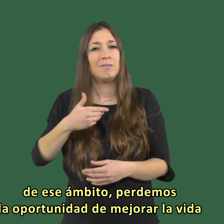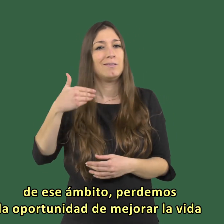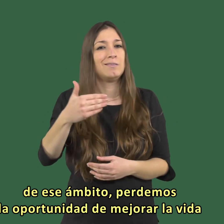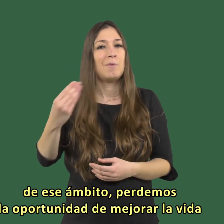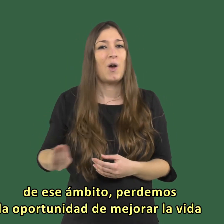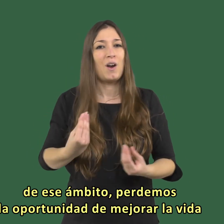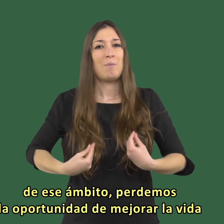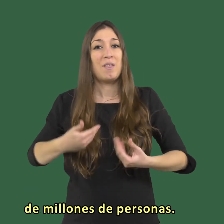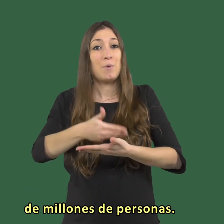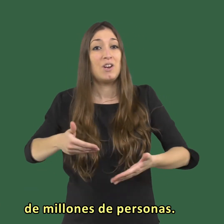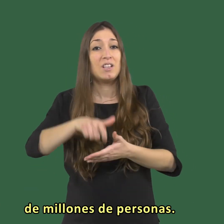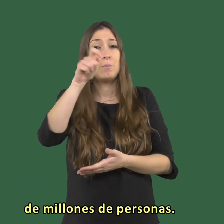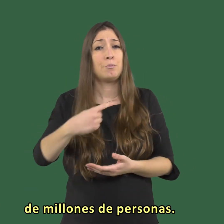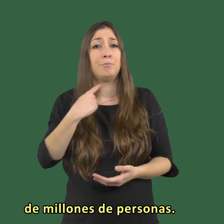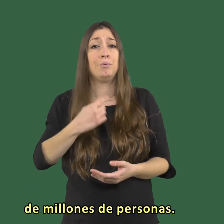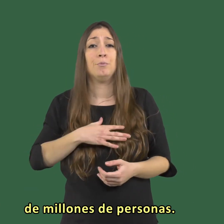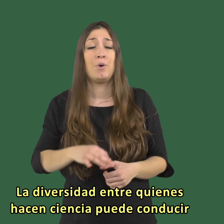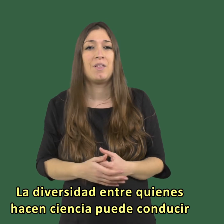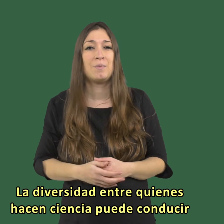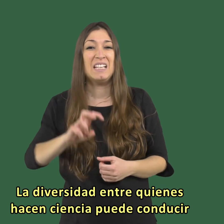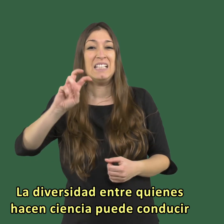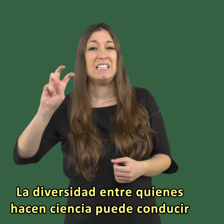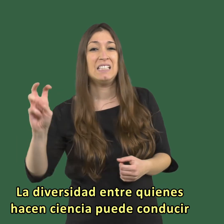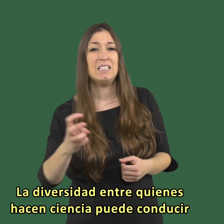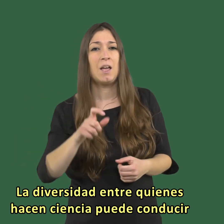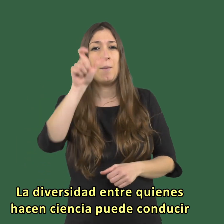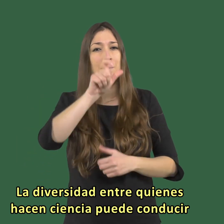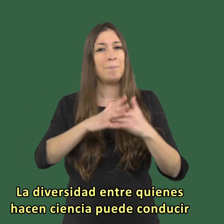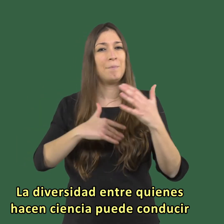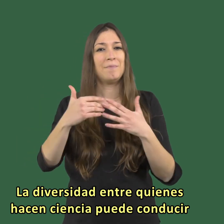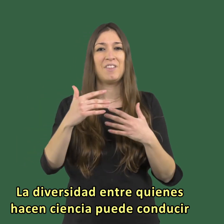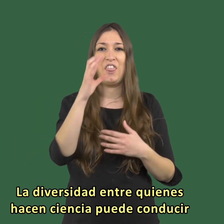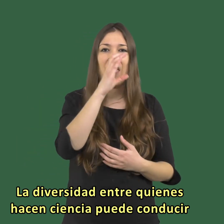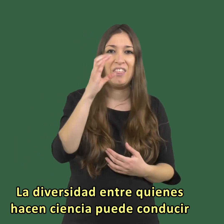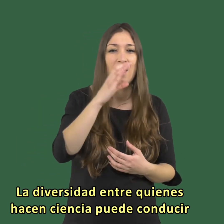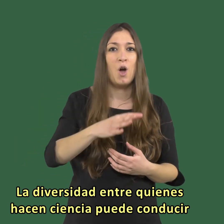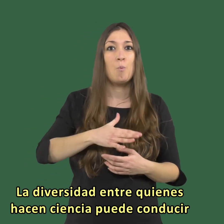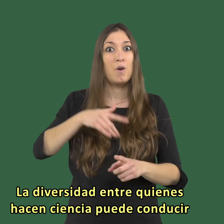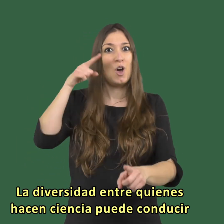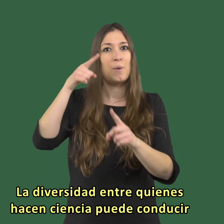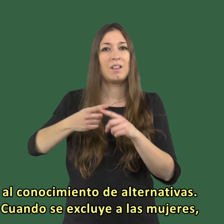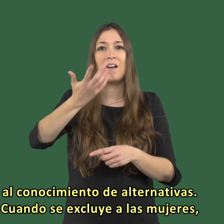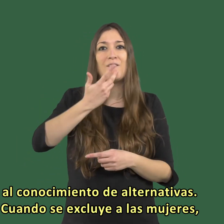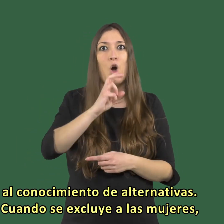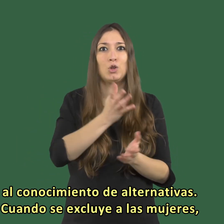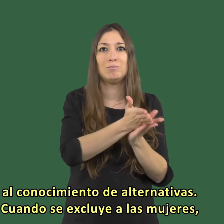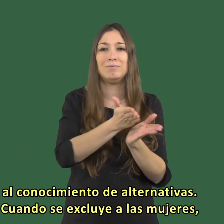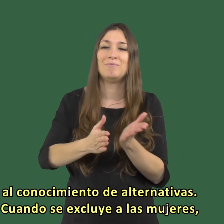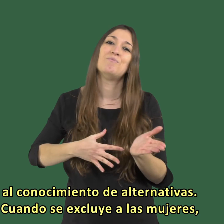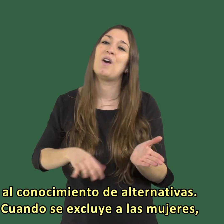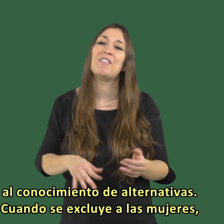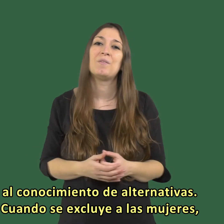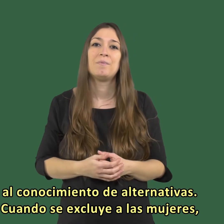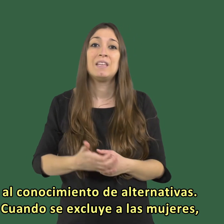de mejorar la vida de millones de personas. La diversidad entre quienes hacen ciencia puede conducir al conocimiento de